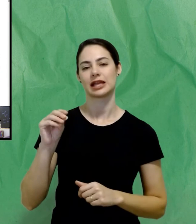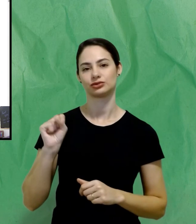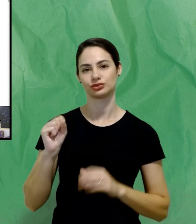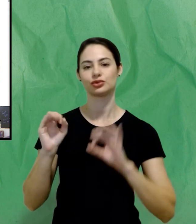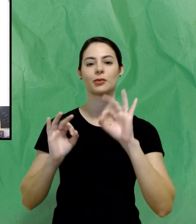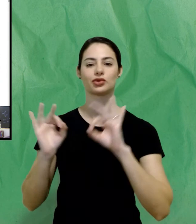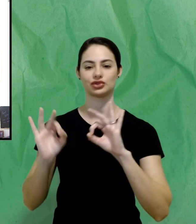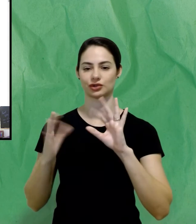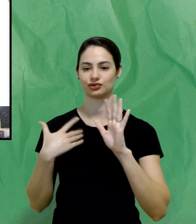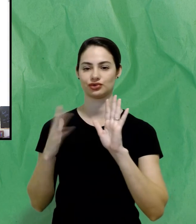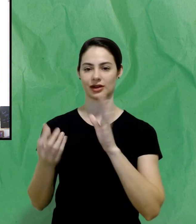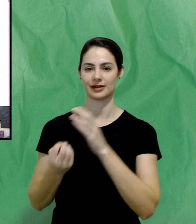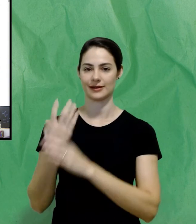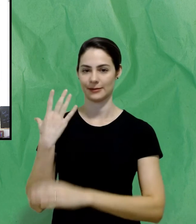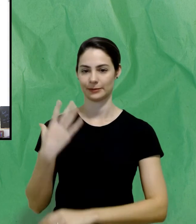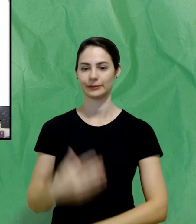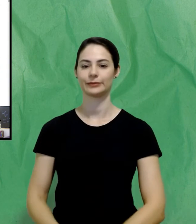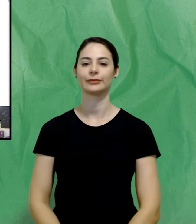lá, que eu criei.